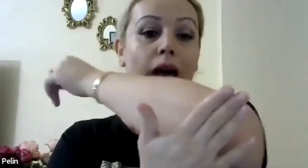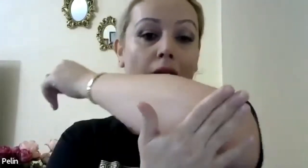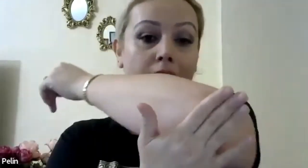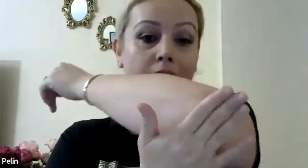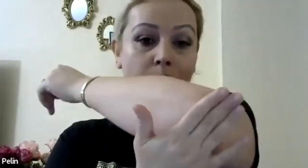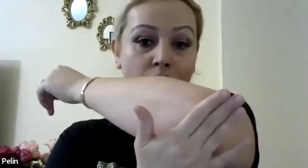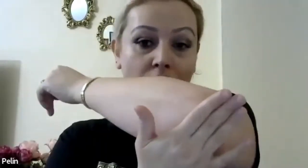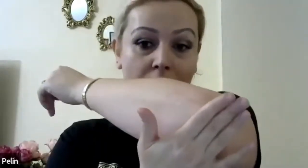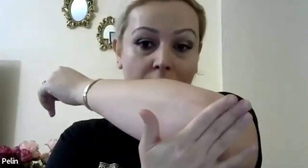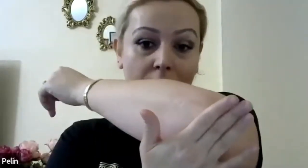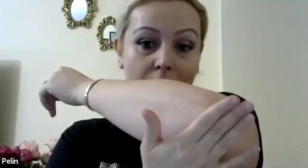yardımcı